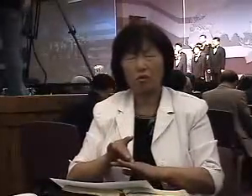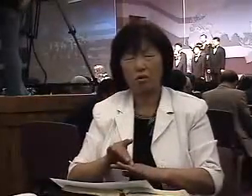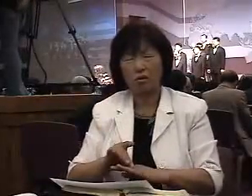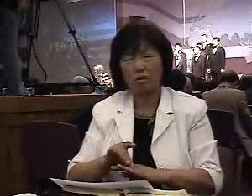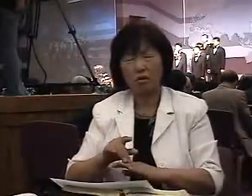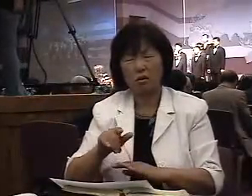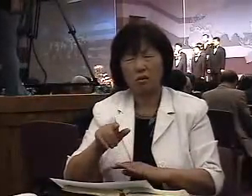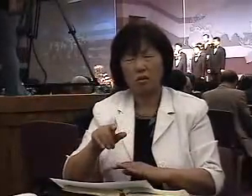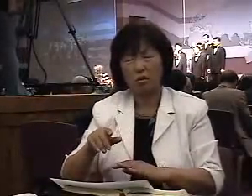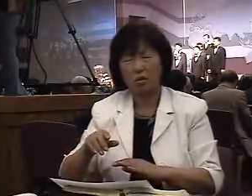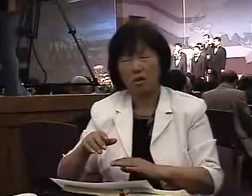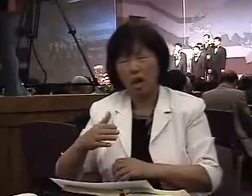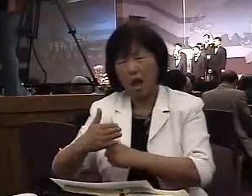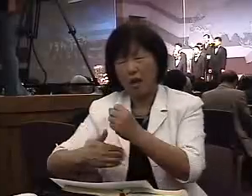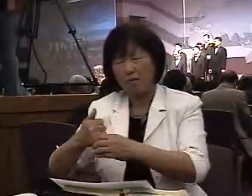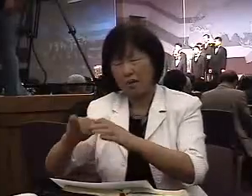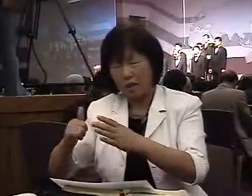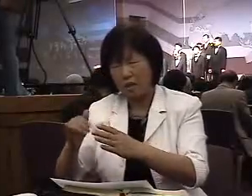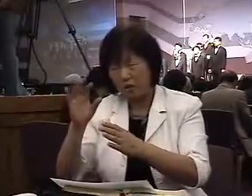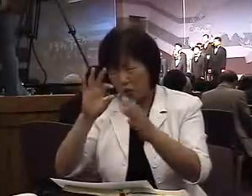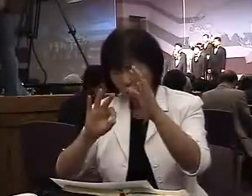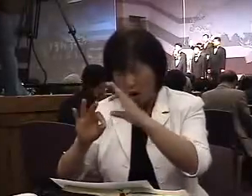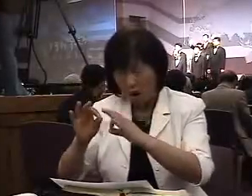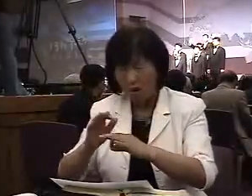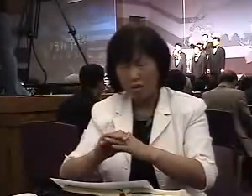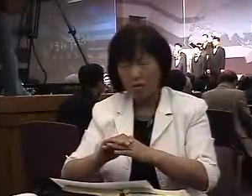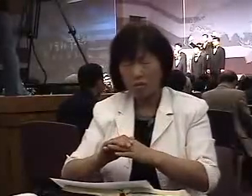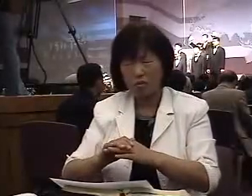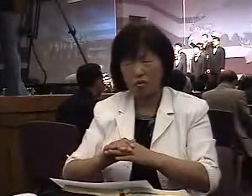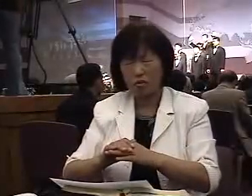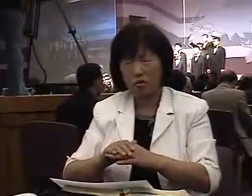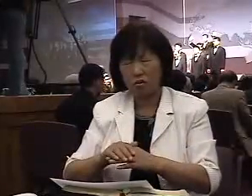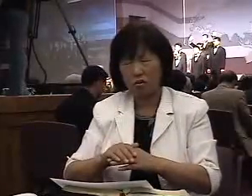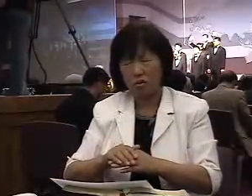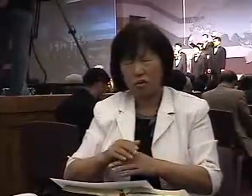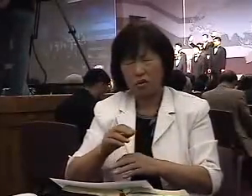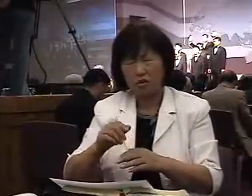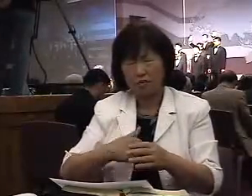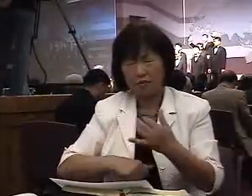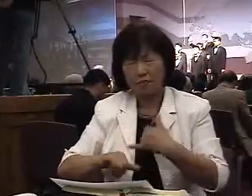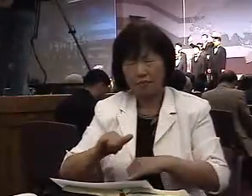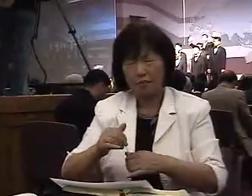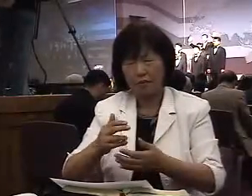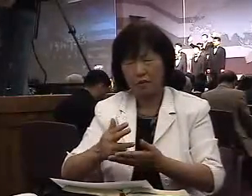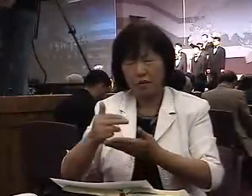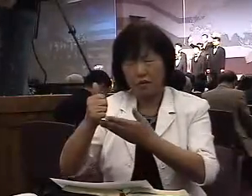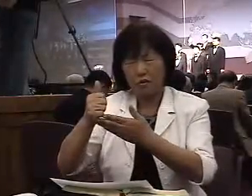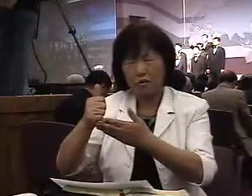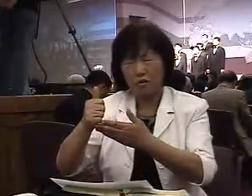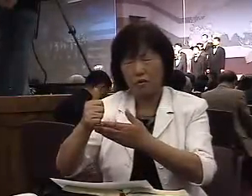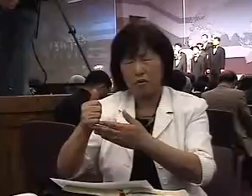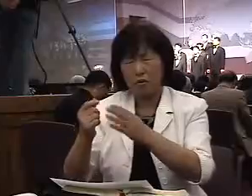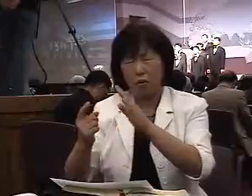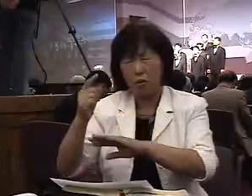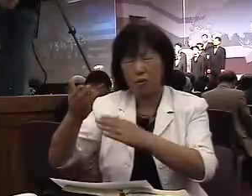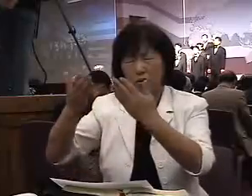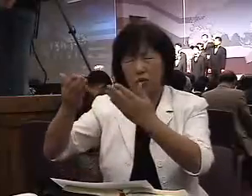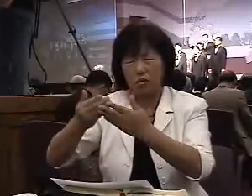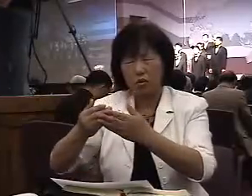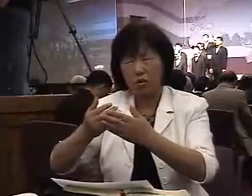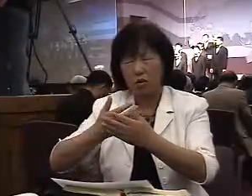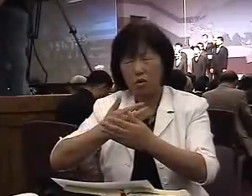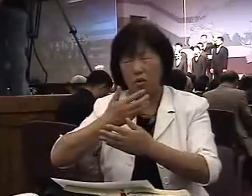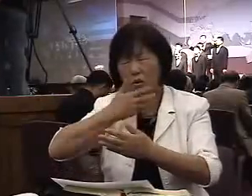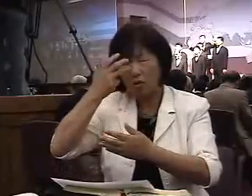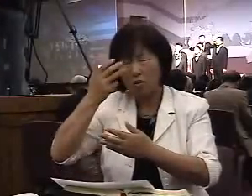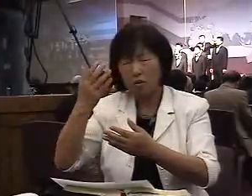구하는 그러한 자세로 주님 앞에 나와 우리 자녀들을 올려드리며 그들을 향한 하나님의 꿈을 담을 수 있는, 우리의